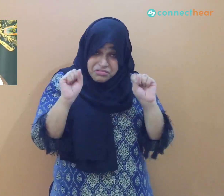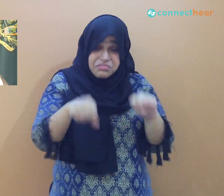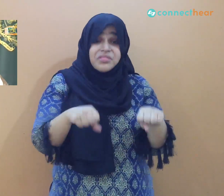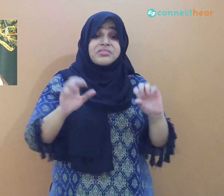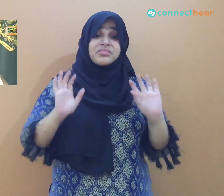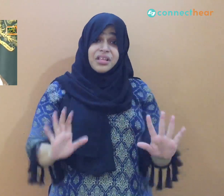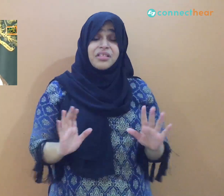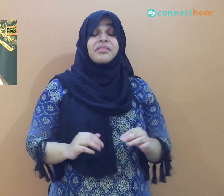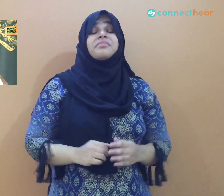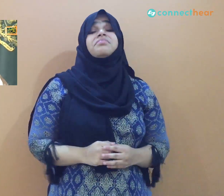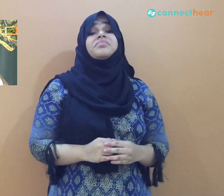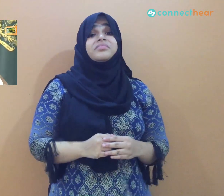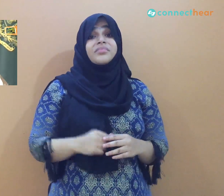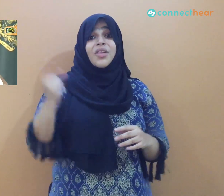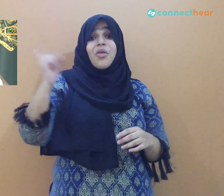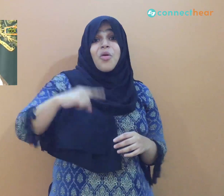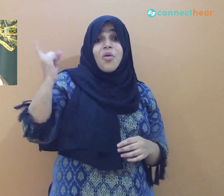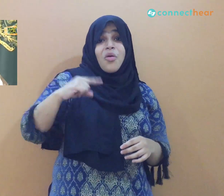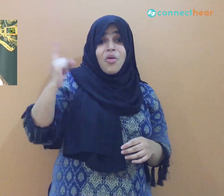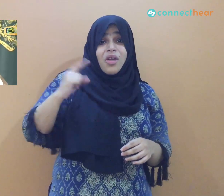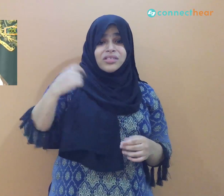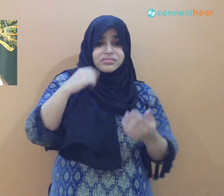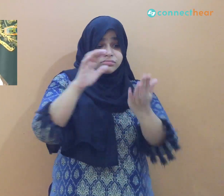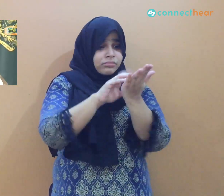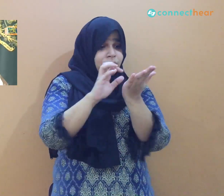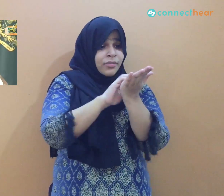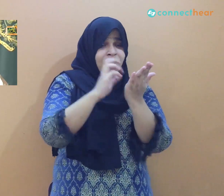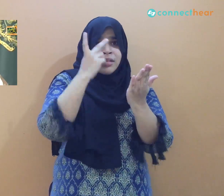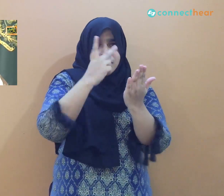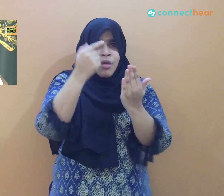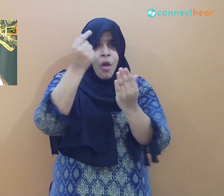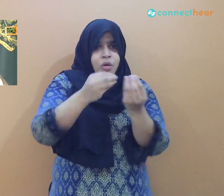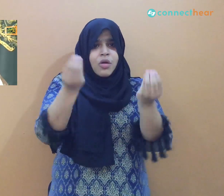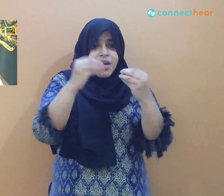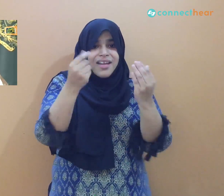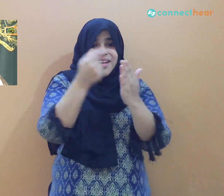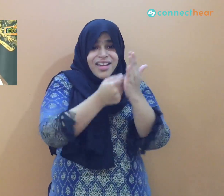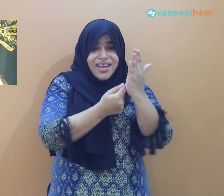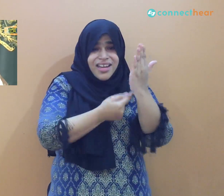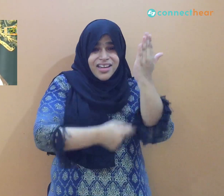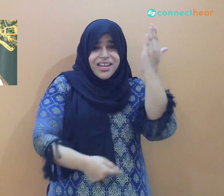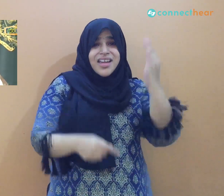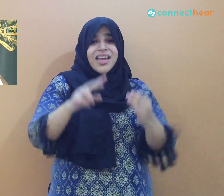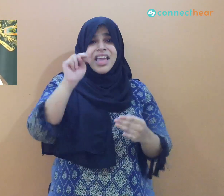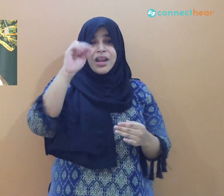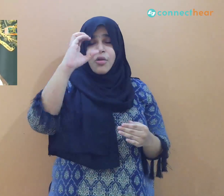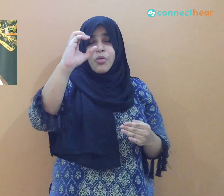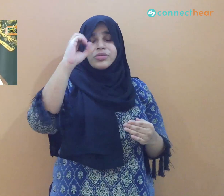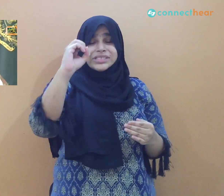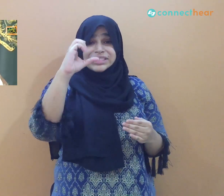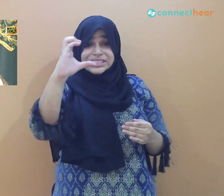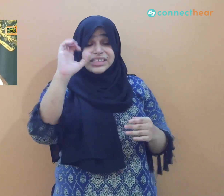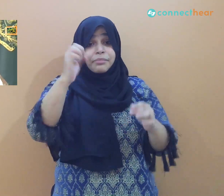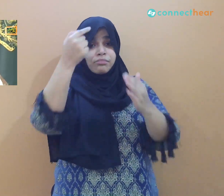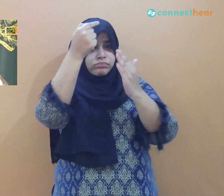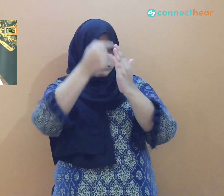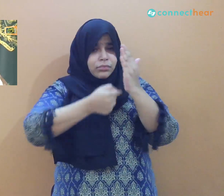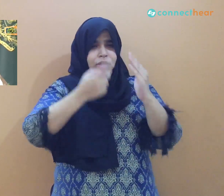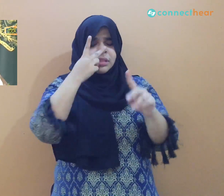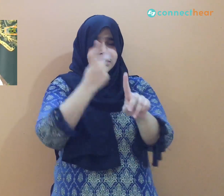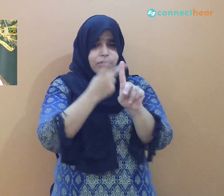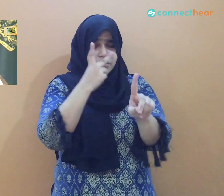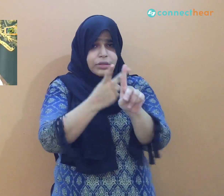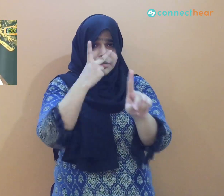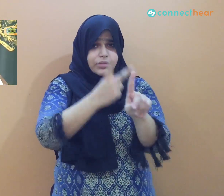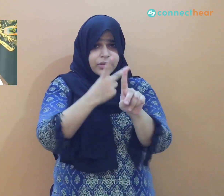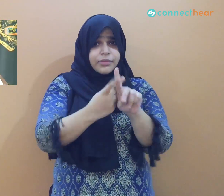یہ ہماری جو ہر روز ہم اپنی کیلکولیشنز کرتے ہیں، ہماری جو NCOC، جو ہمارا جو